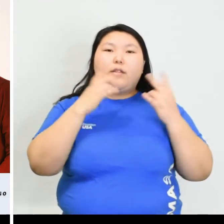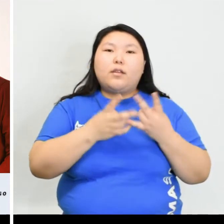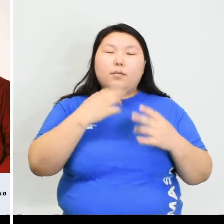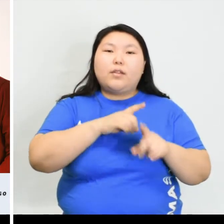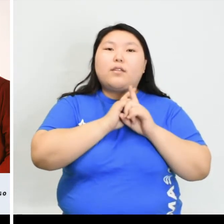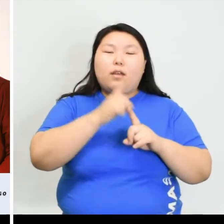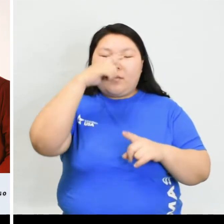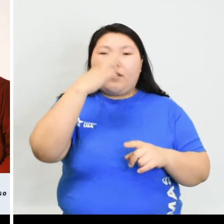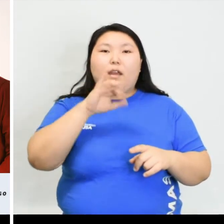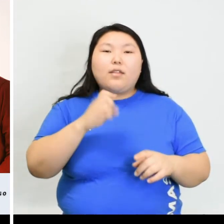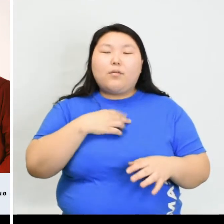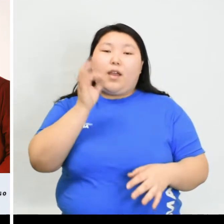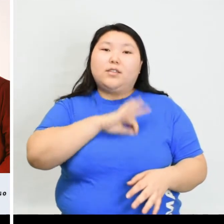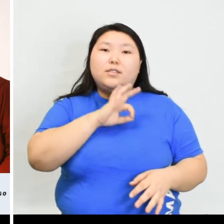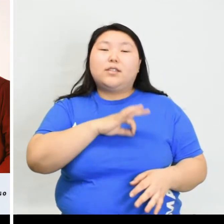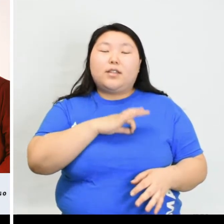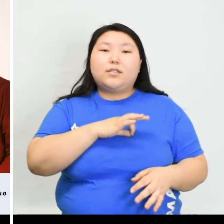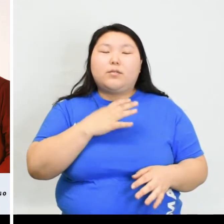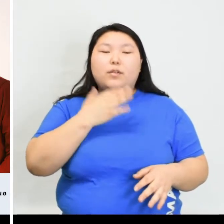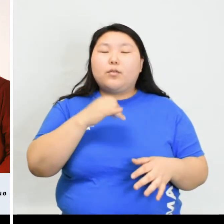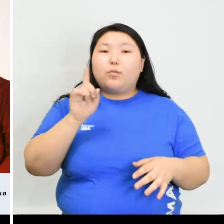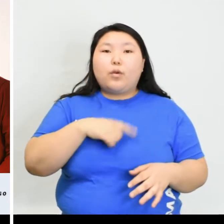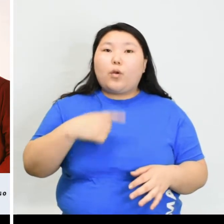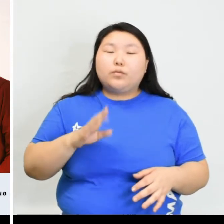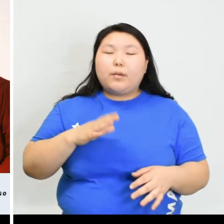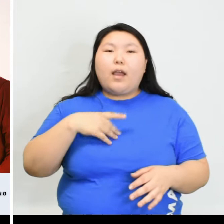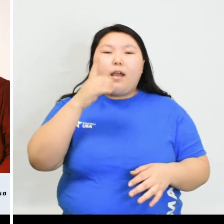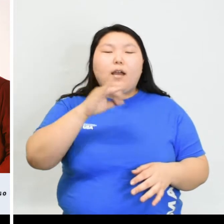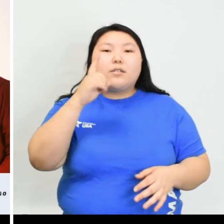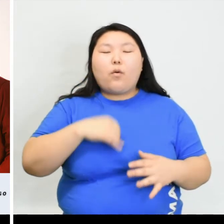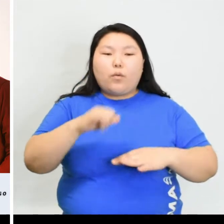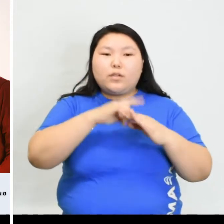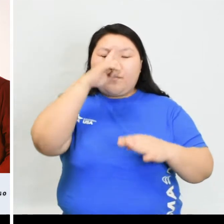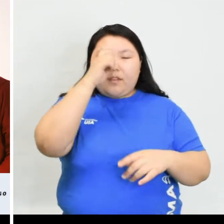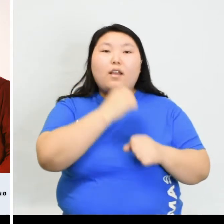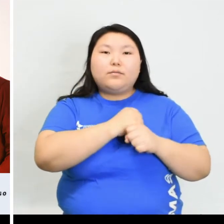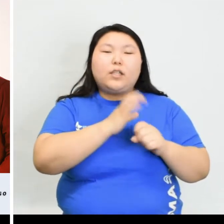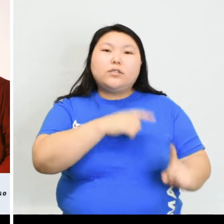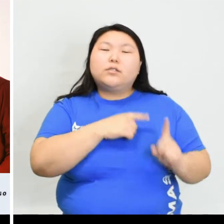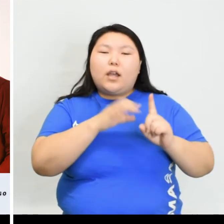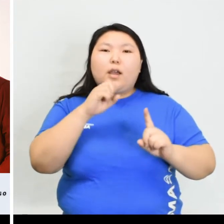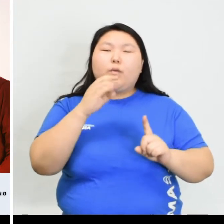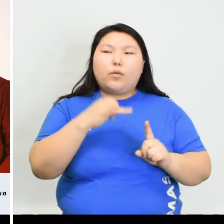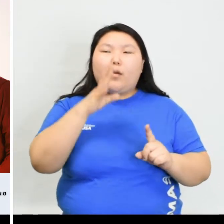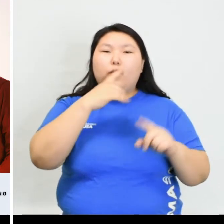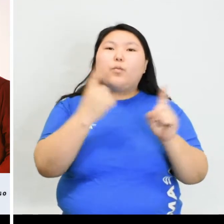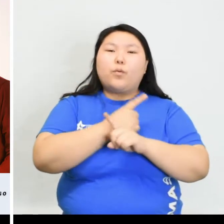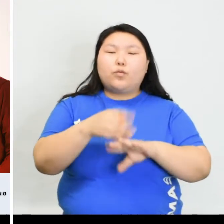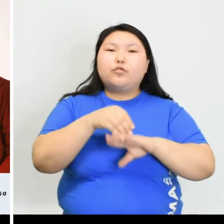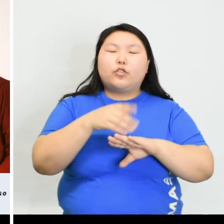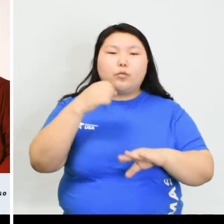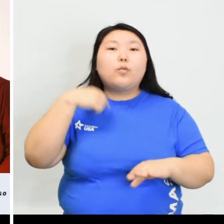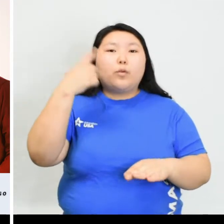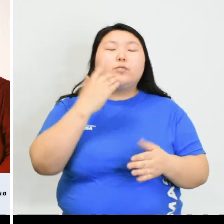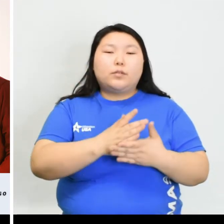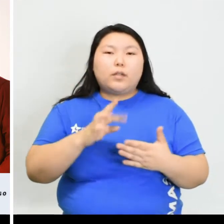мэндийн даатгалыг ашиглаа гэхэд бол тэгж болохгүй шүү дээ. Ганцхан улсын эмнэлэгт л ажиллав. Тэр айгүй буруу тогтолцоо гэж бодож байгаа.